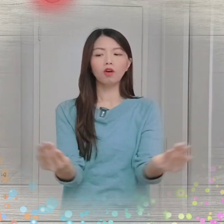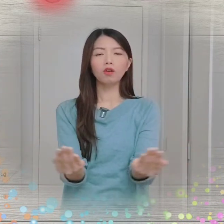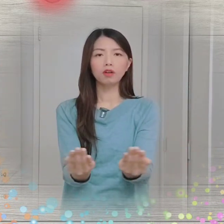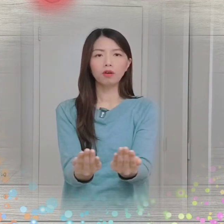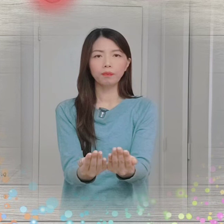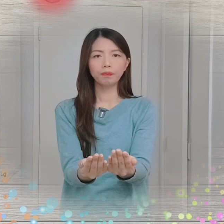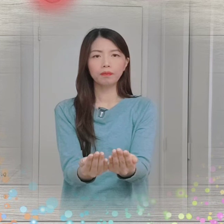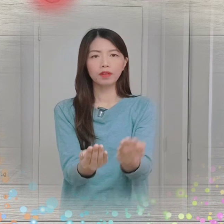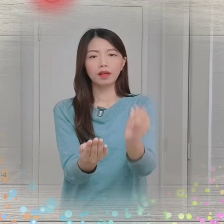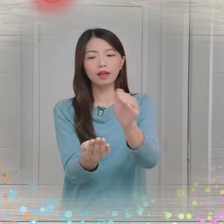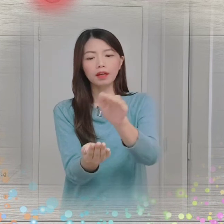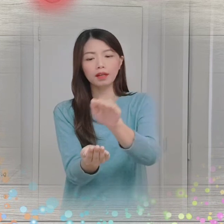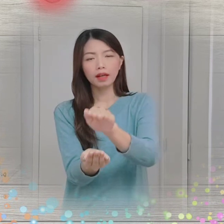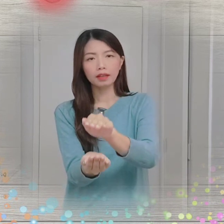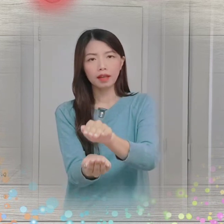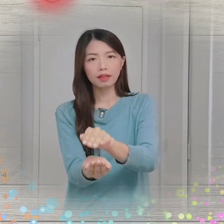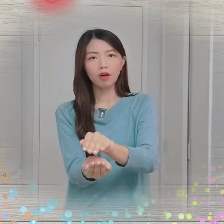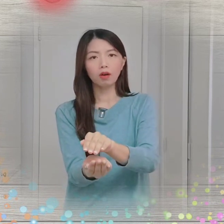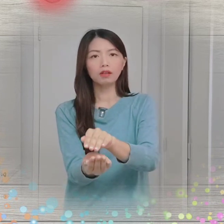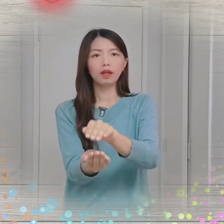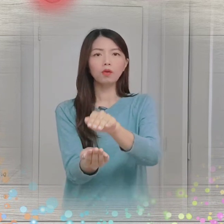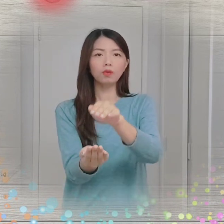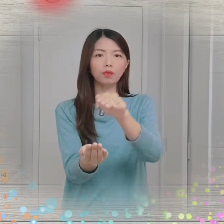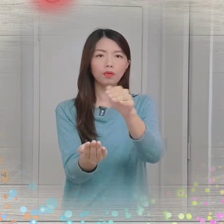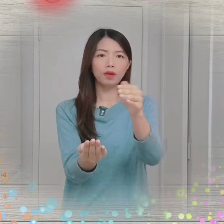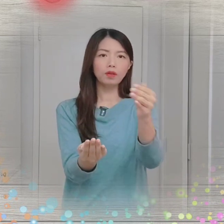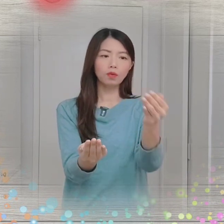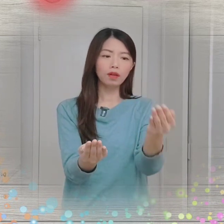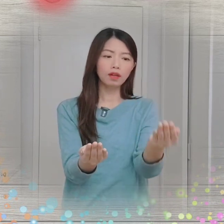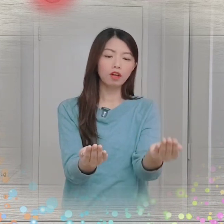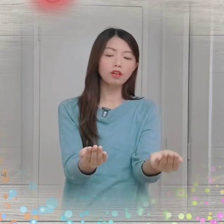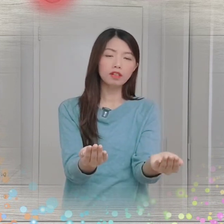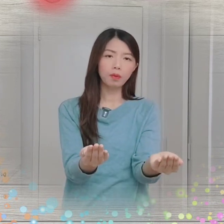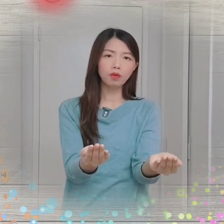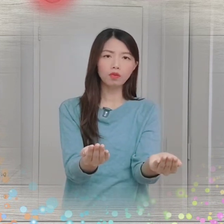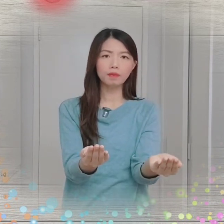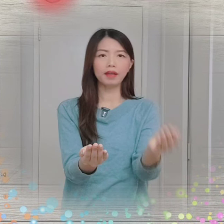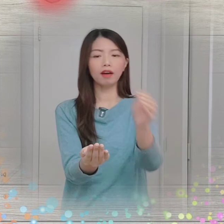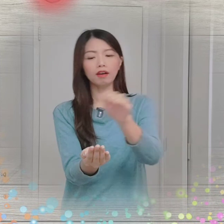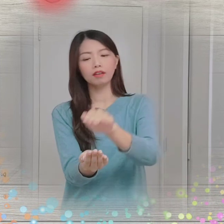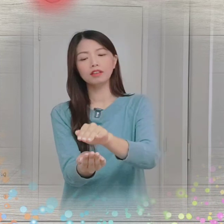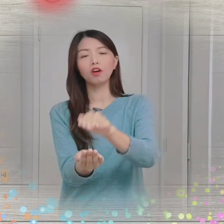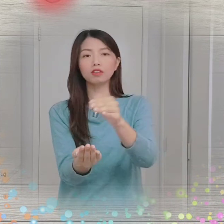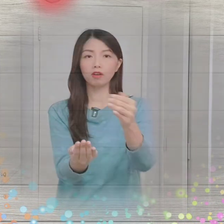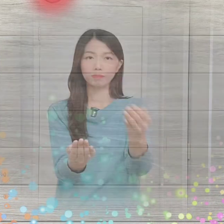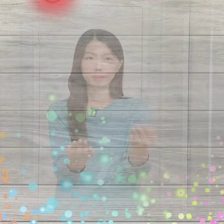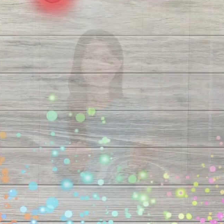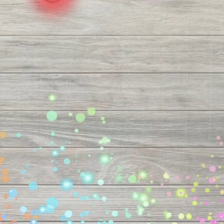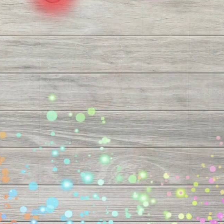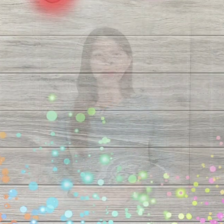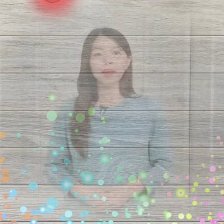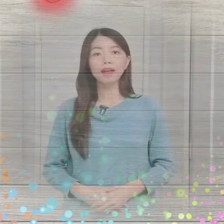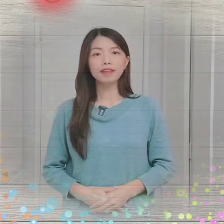열어서 이 상태에서 그대로 위에 있는 손을 이렇게 열듯이 표현해주시면 돼요. 열어서